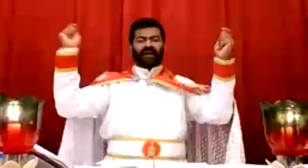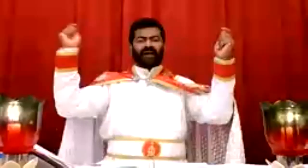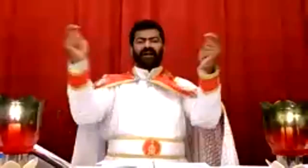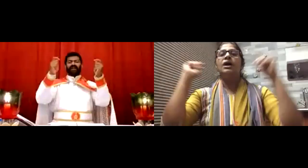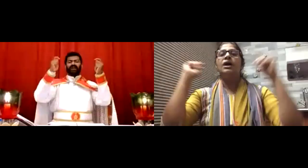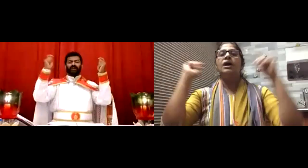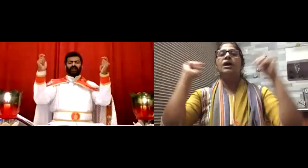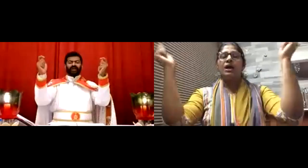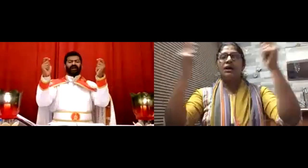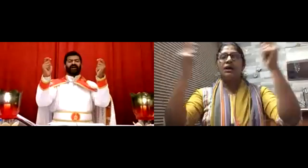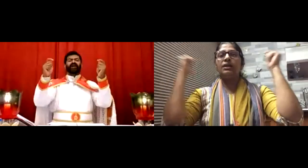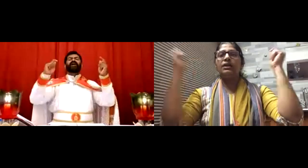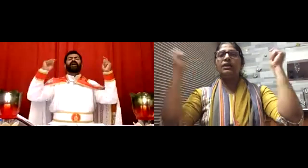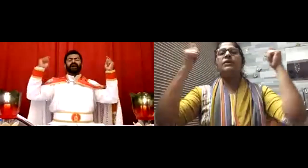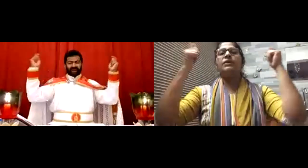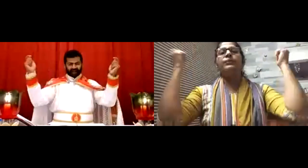പാടിയിടുന്നേൻ, ഹല്ലേലൂയ